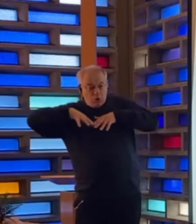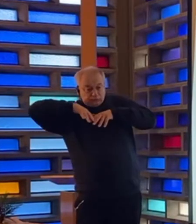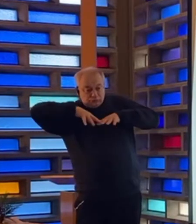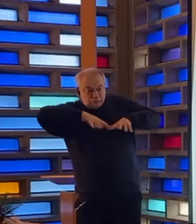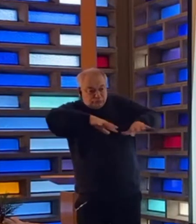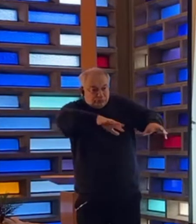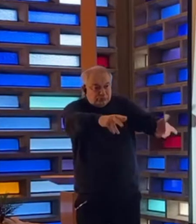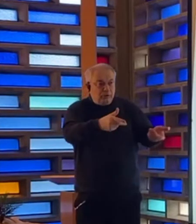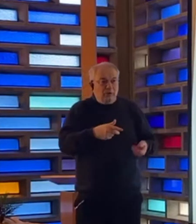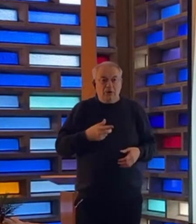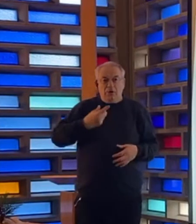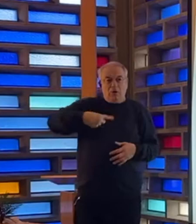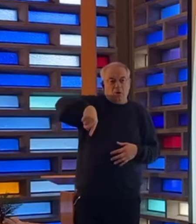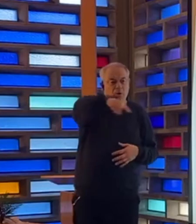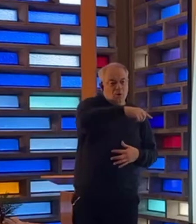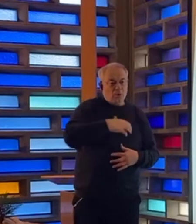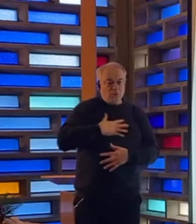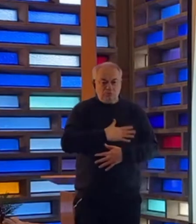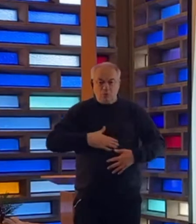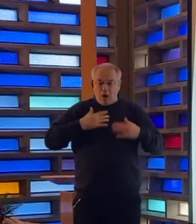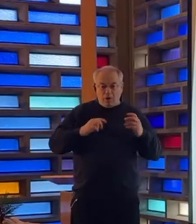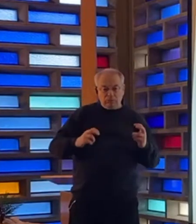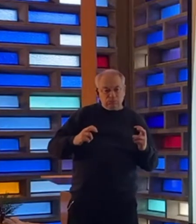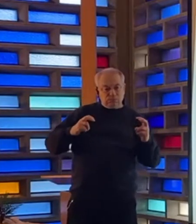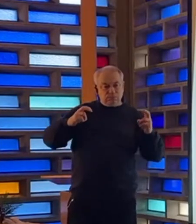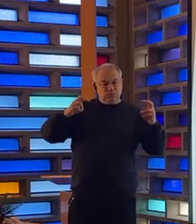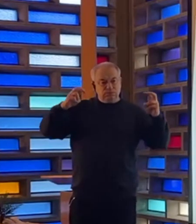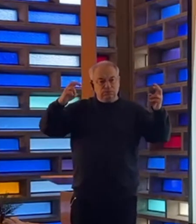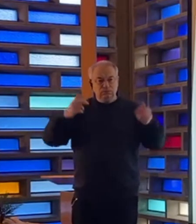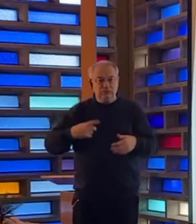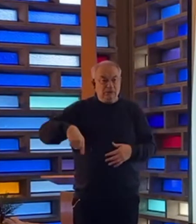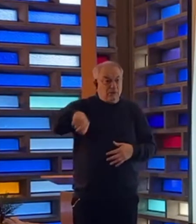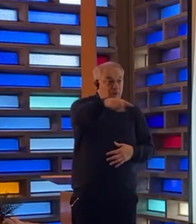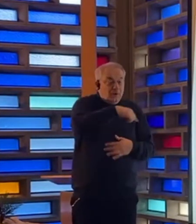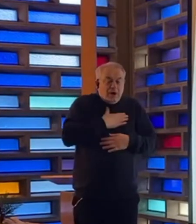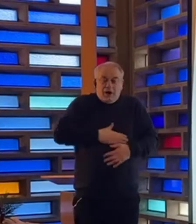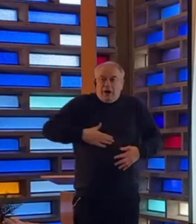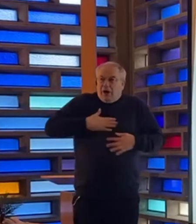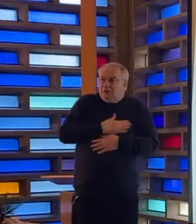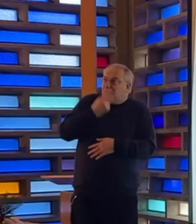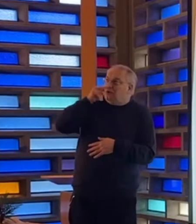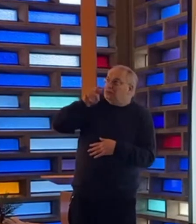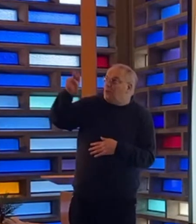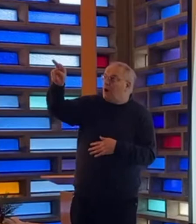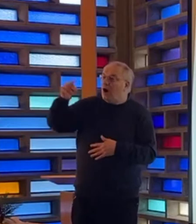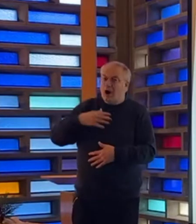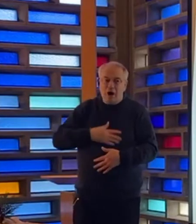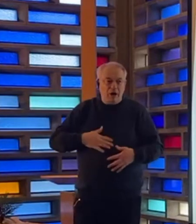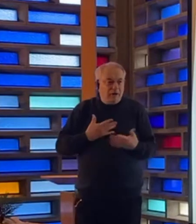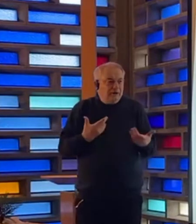fais grandir leur joie. Ils se réjouissent devant toi, comme on se réjouit